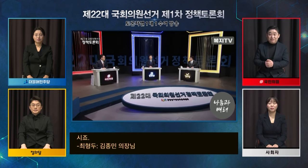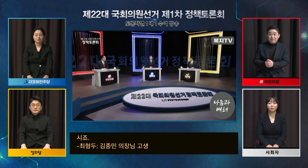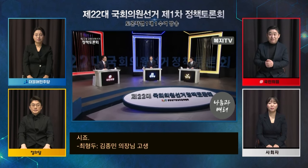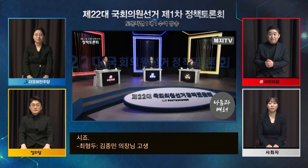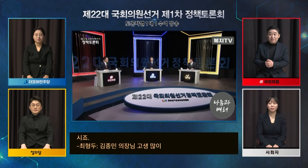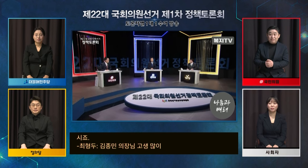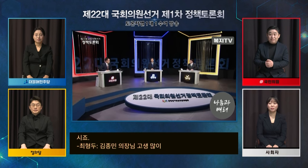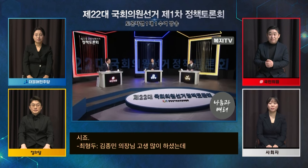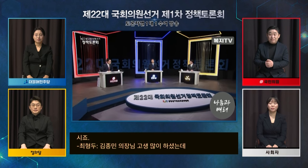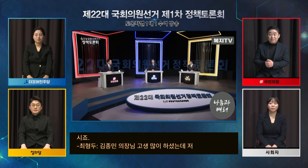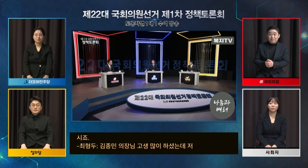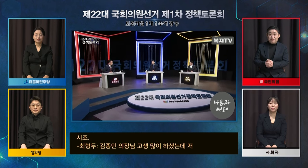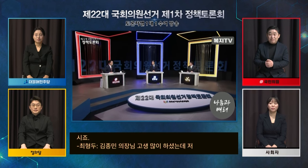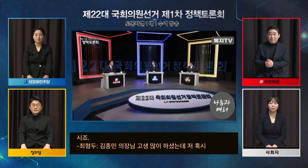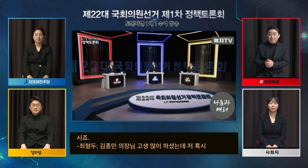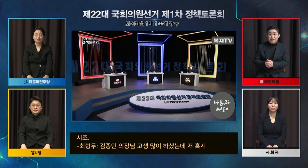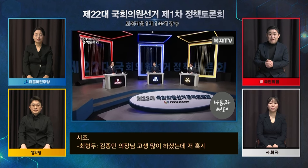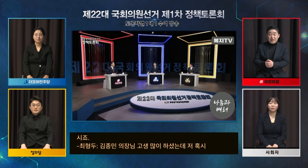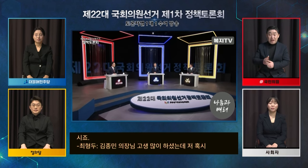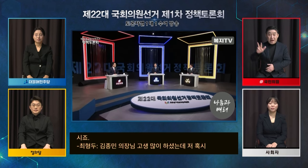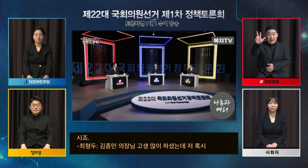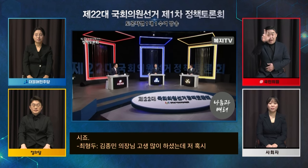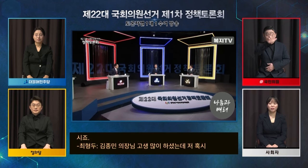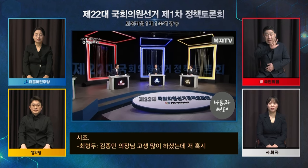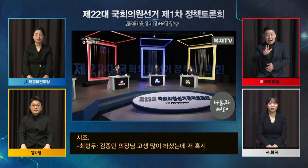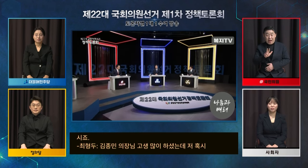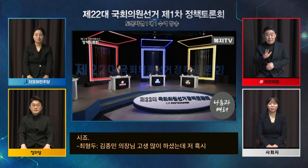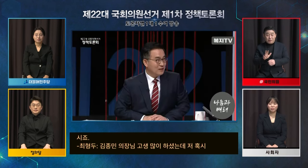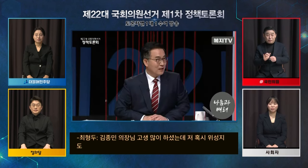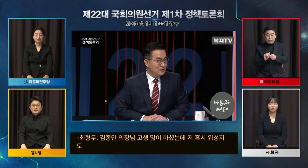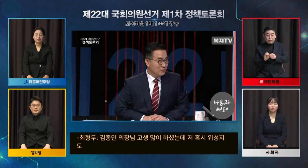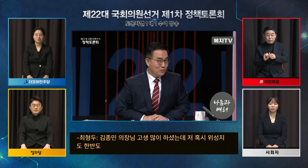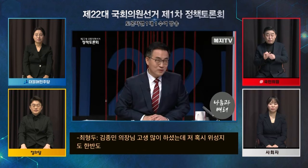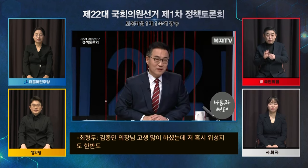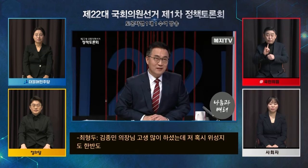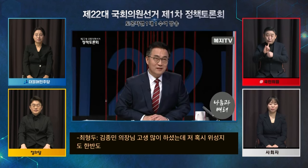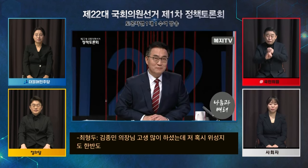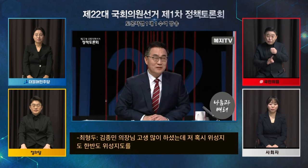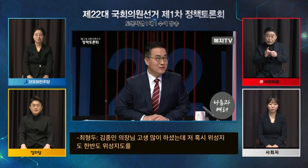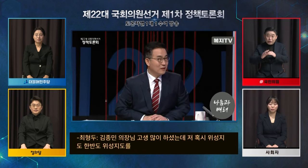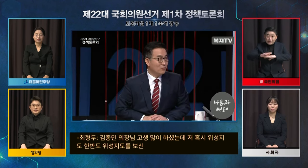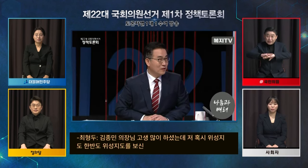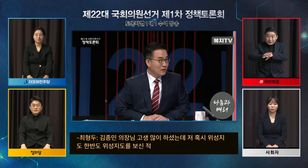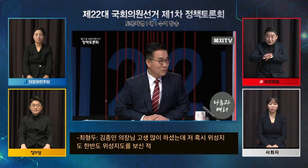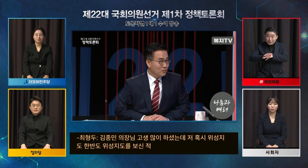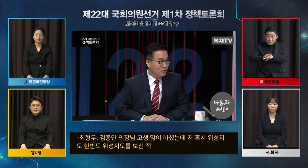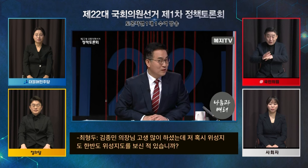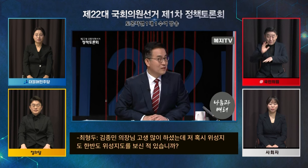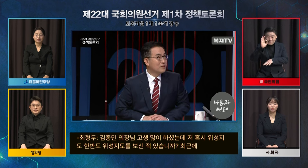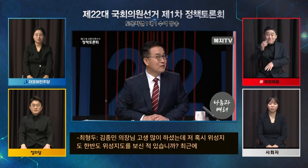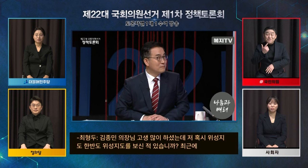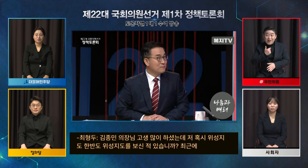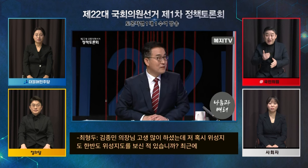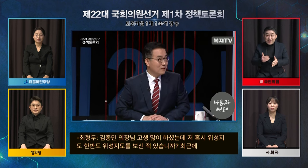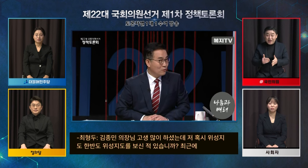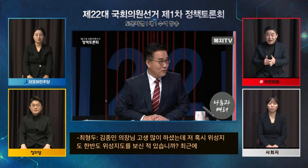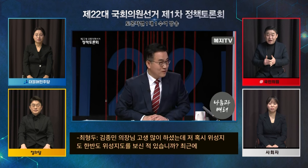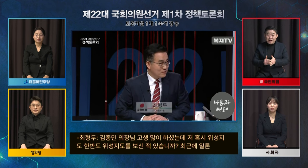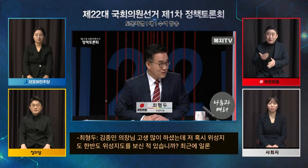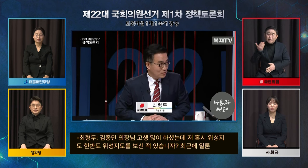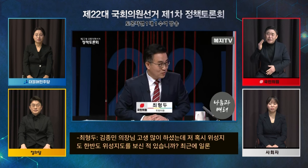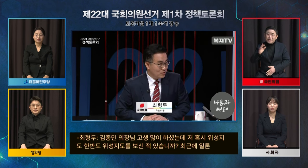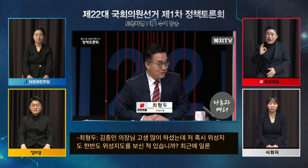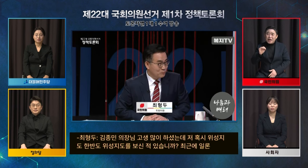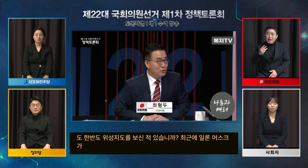혹시 위성지도, 한반도 위성지도를 보신 적이 있습니까? 특히 야간지도, 최근에 앨런 머스크가 공개를 했고 이전에는 럼스피드 장애